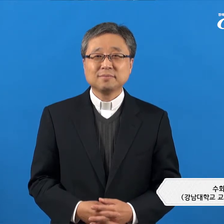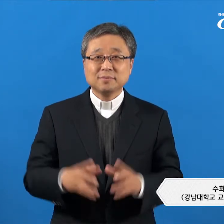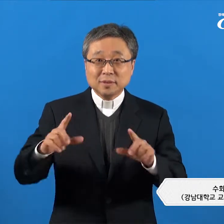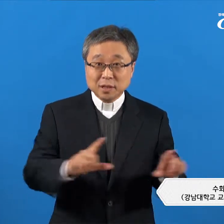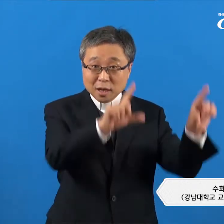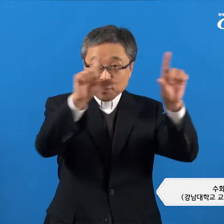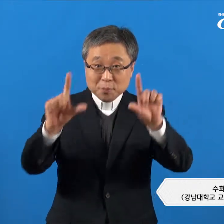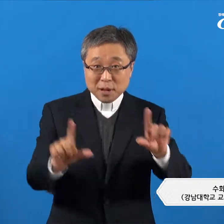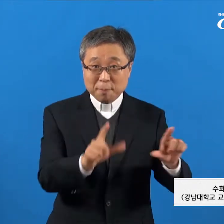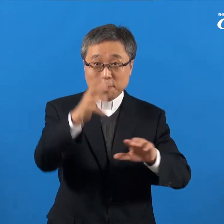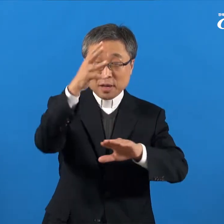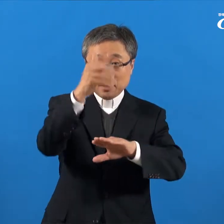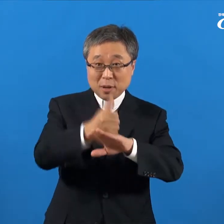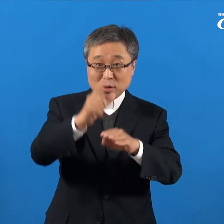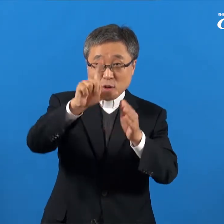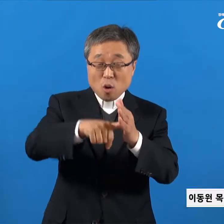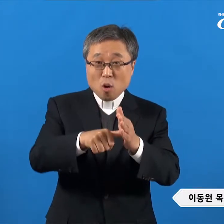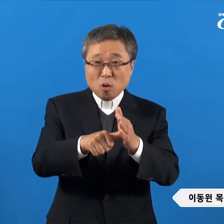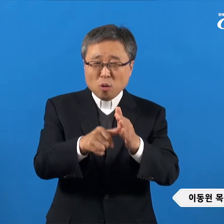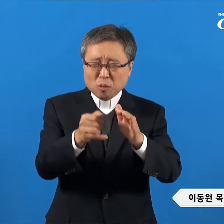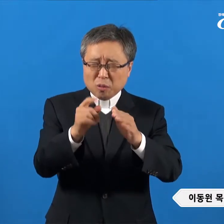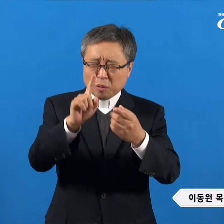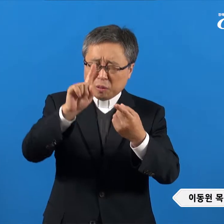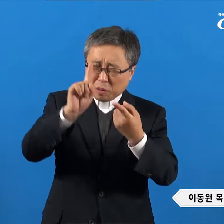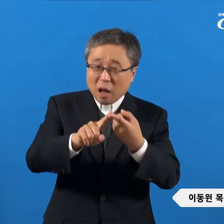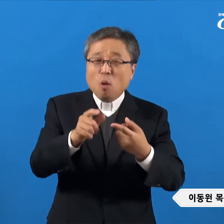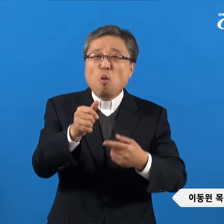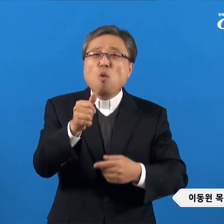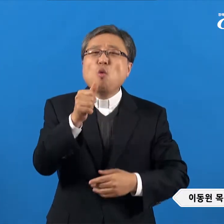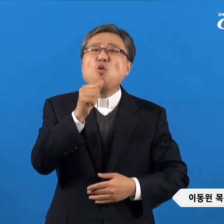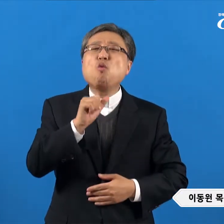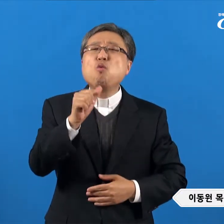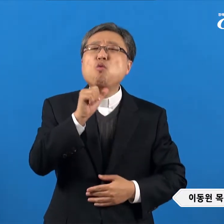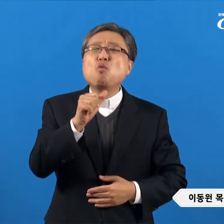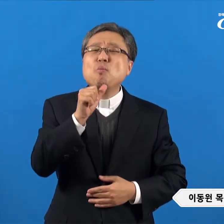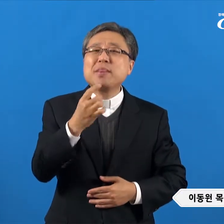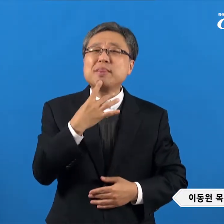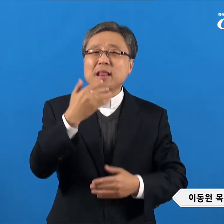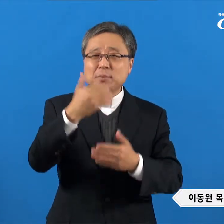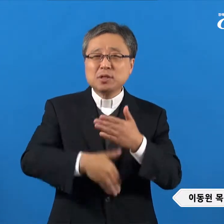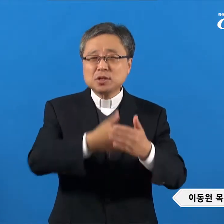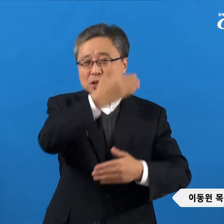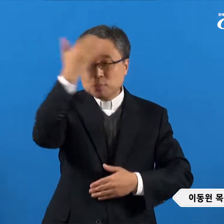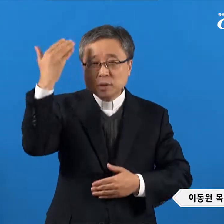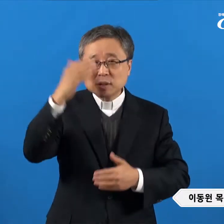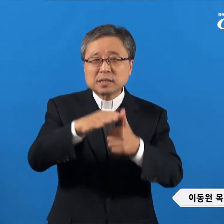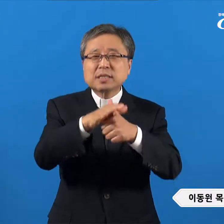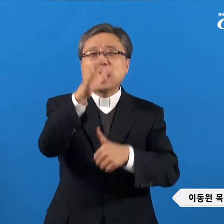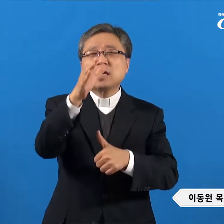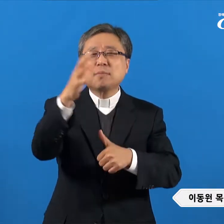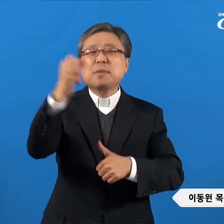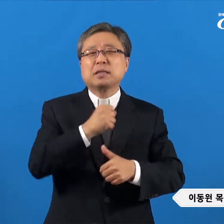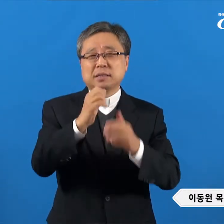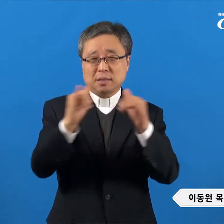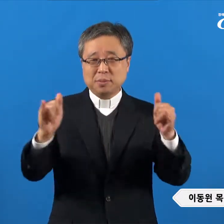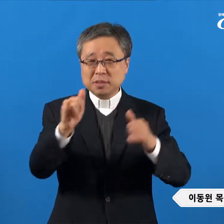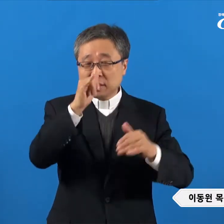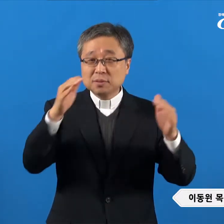삶의 마지막 순간이 꼭 5분밖에 남지 않은 젊은 사형수가 있었습니다. 지금까지 살아왔던